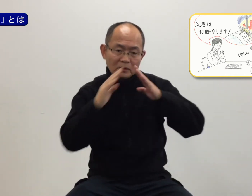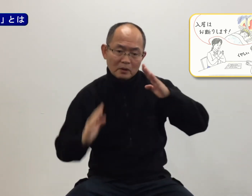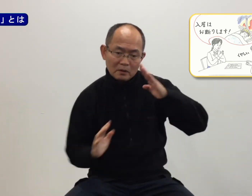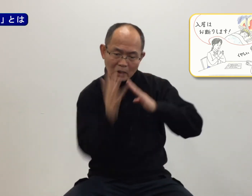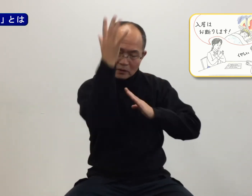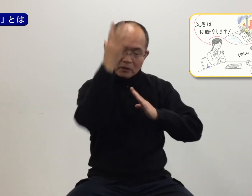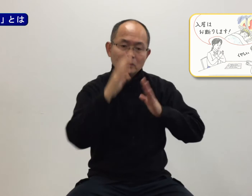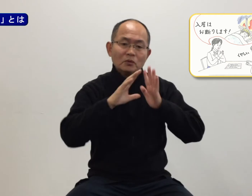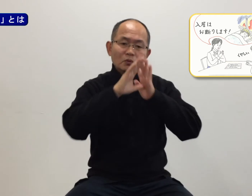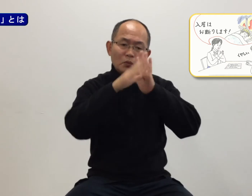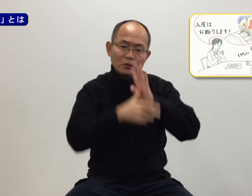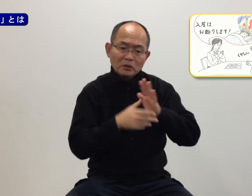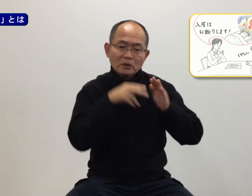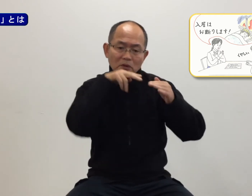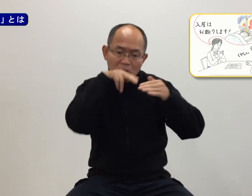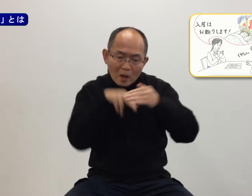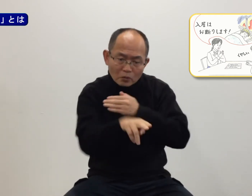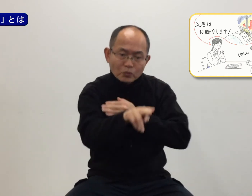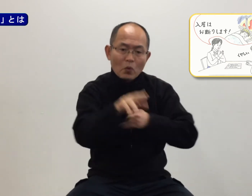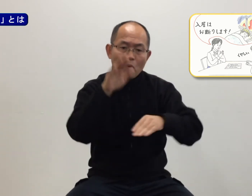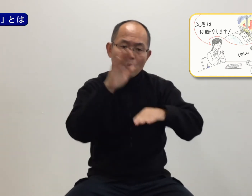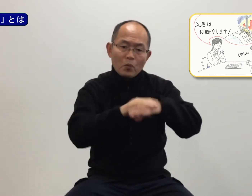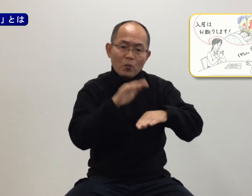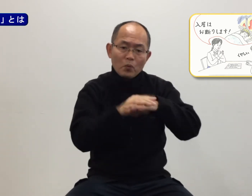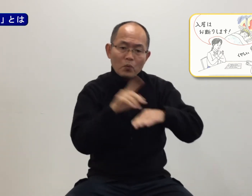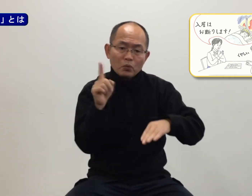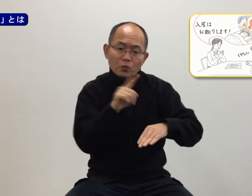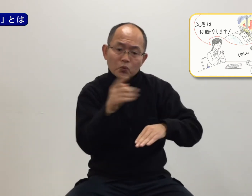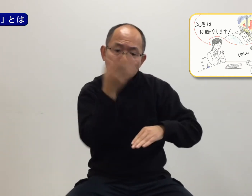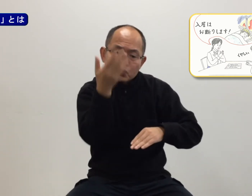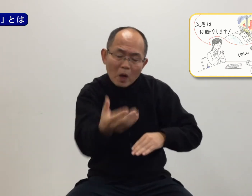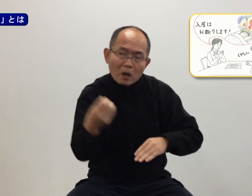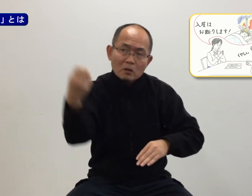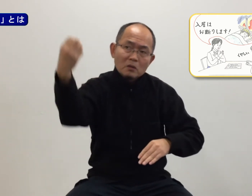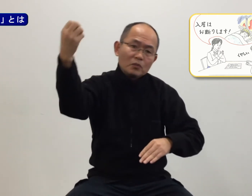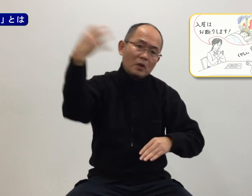はどうするのかと断られた